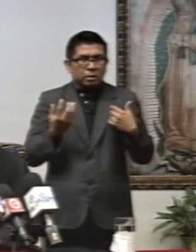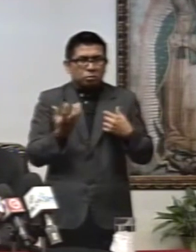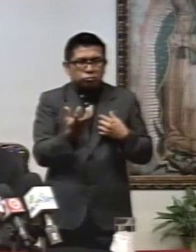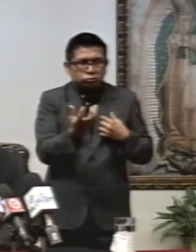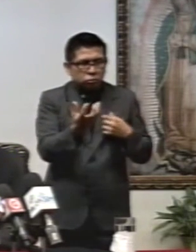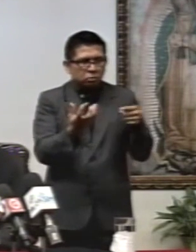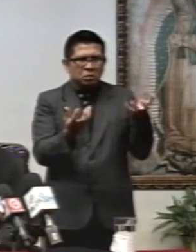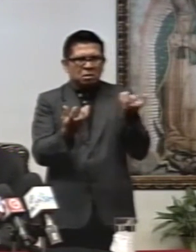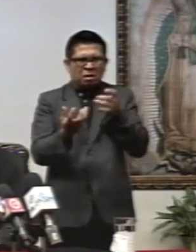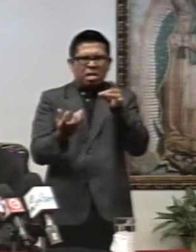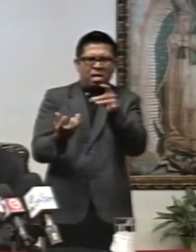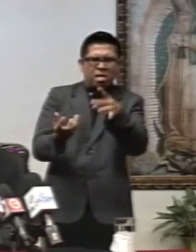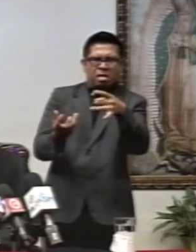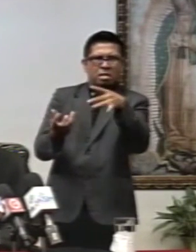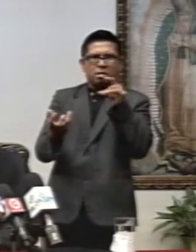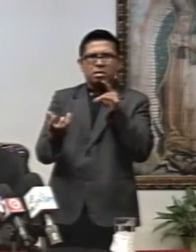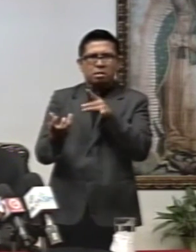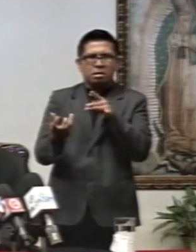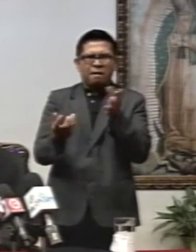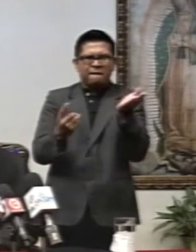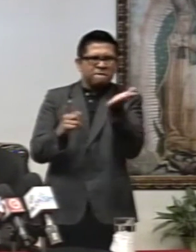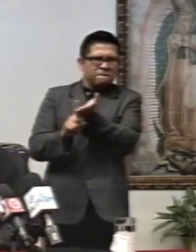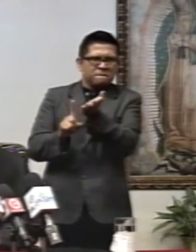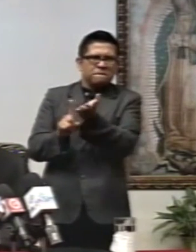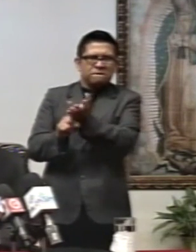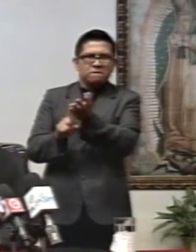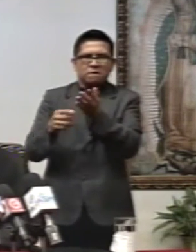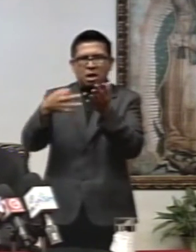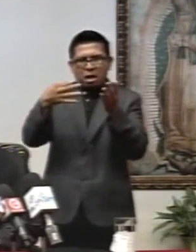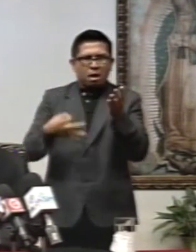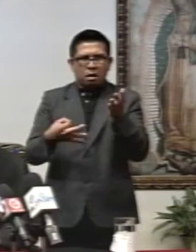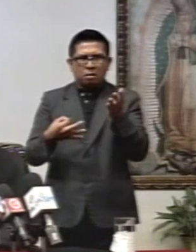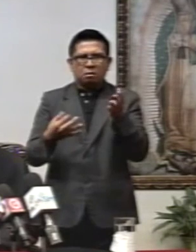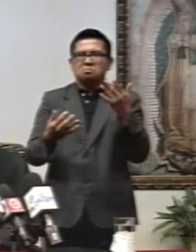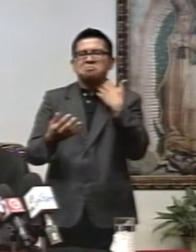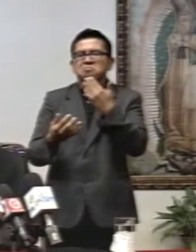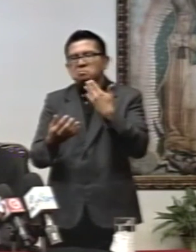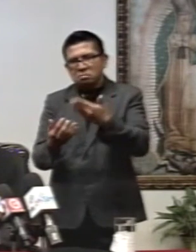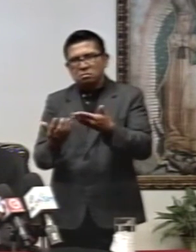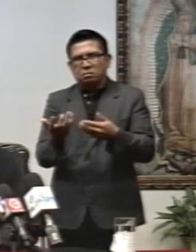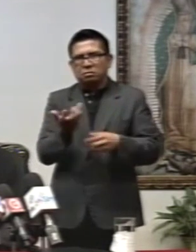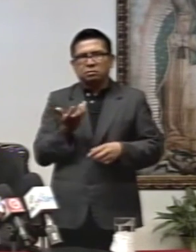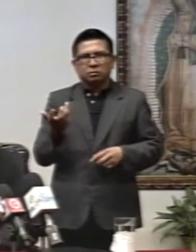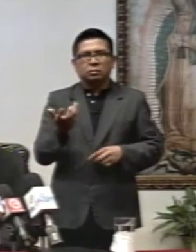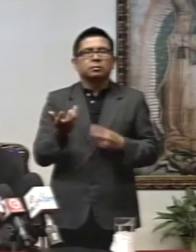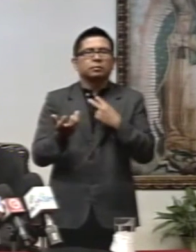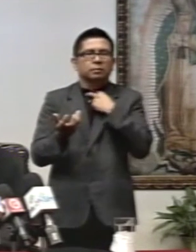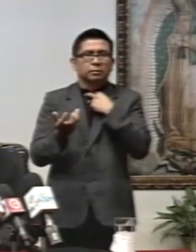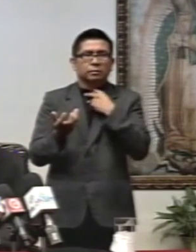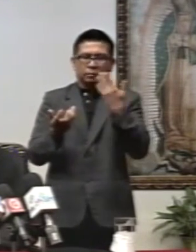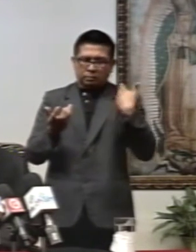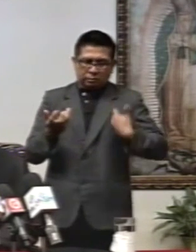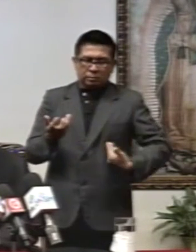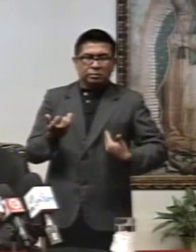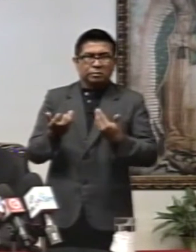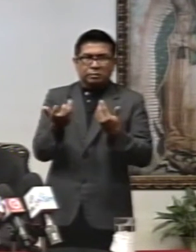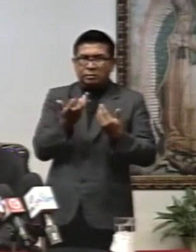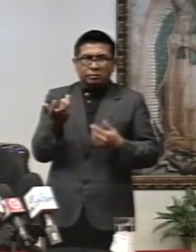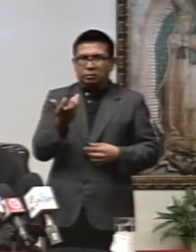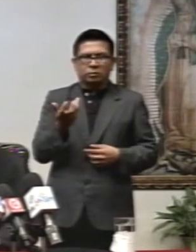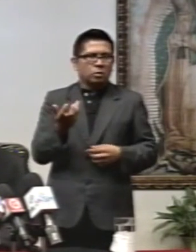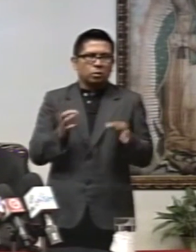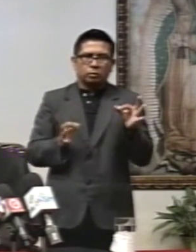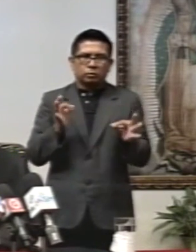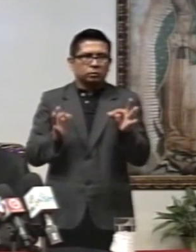graves vejaciones, atropellos a su integridad, a su cuerpo y a su persona. Eso no es